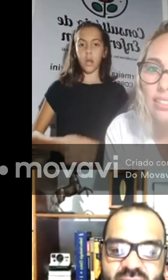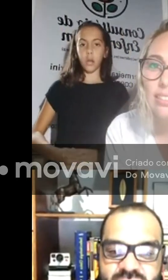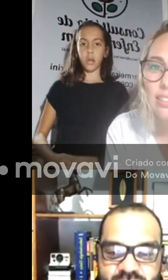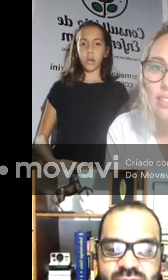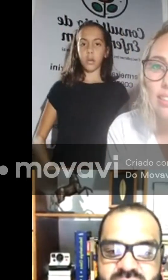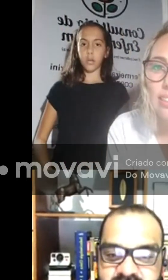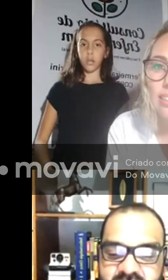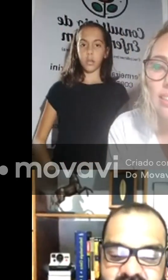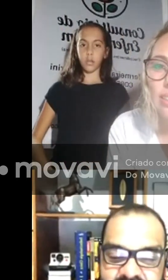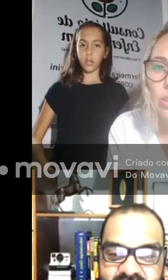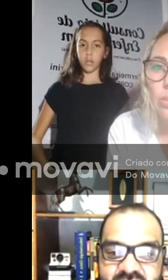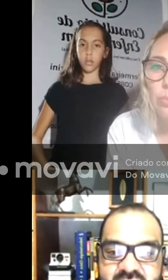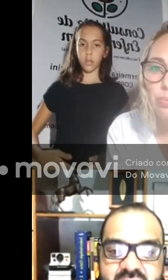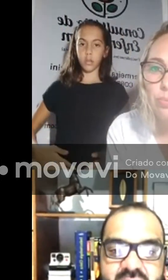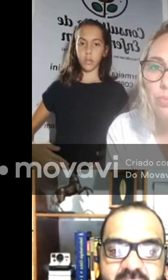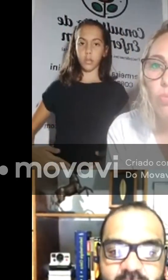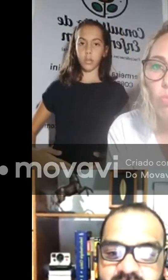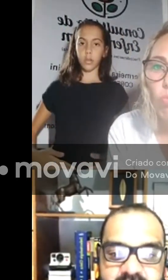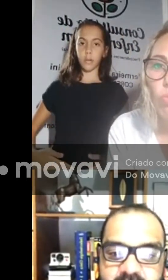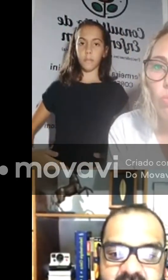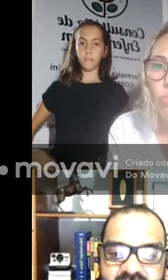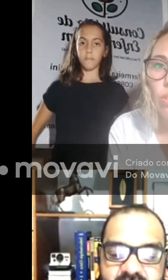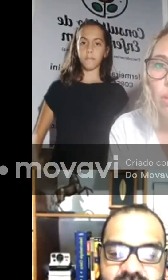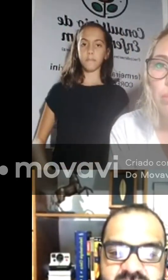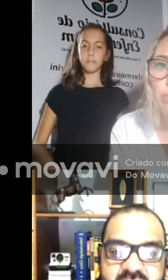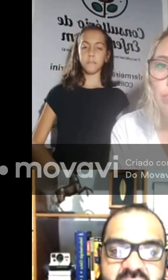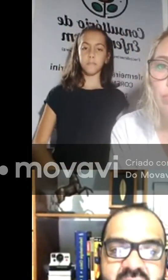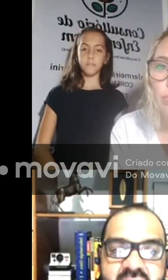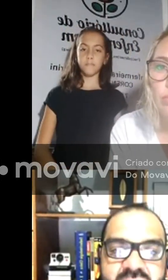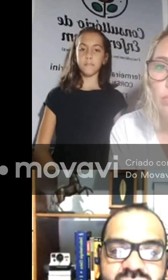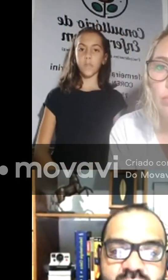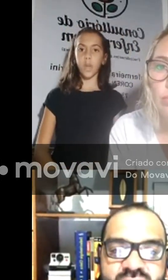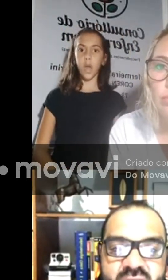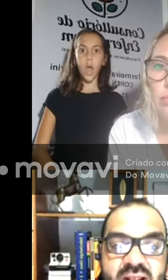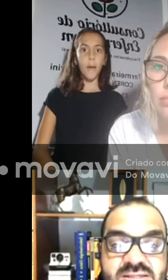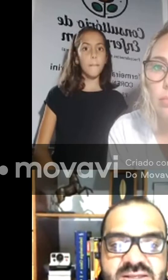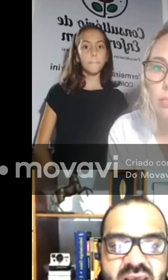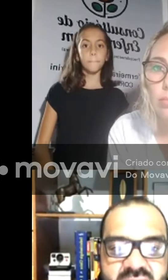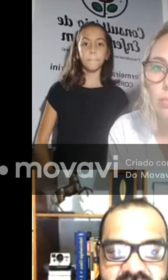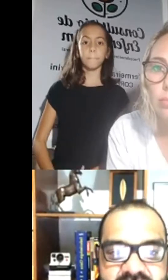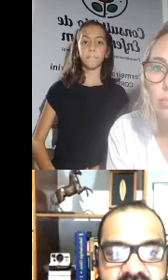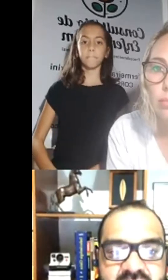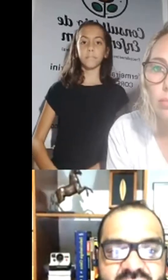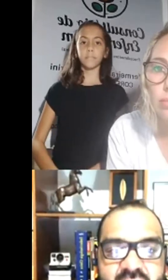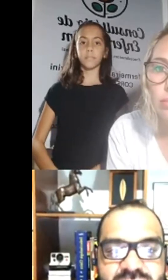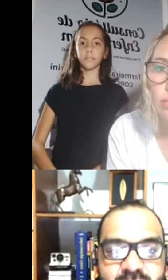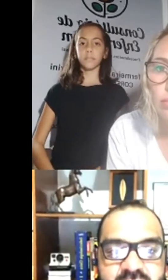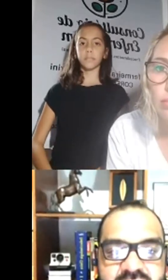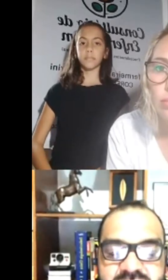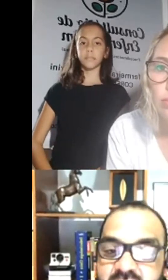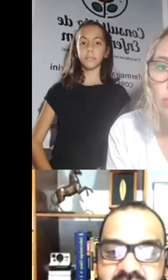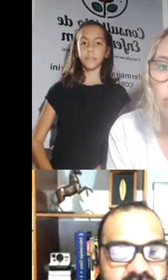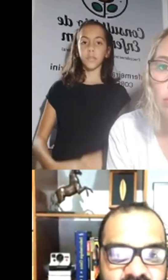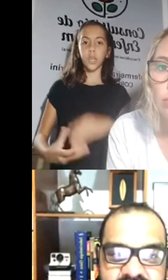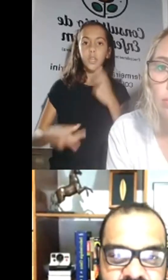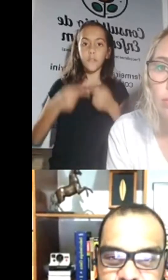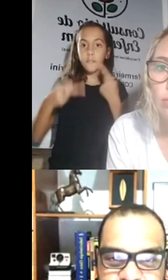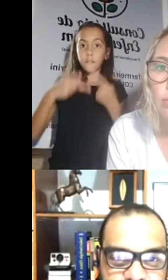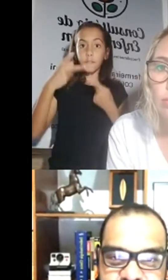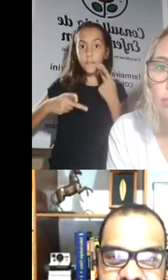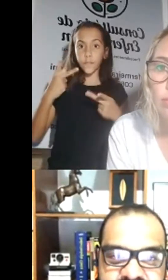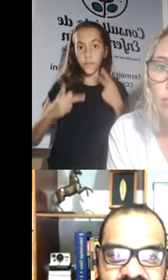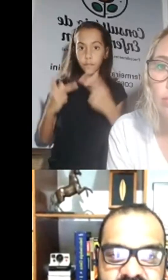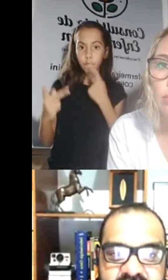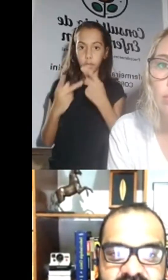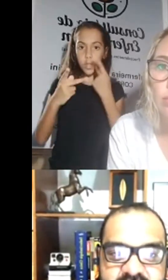para frente, todos que estão aí na live, um tema maravilhoso que é rejuvenescer. Ele fala sobre isso. E fala sobre muita